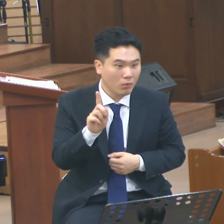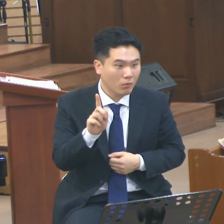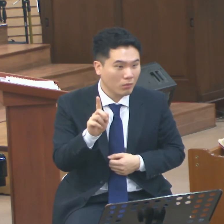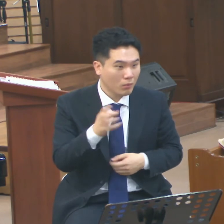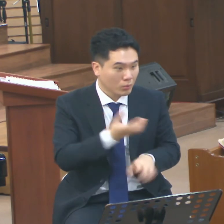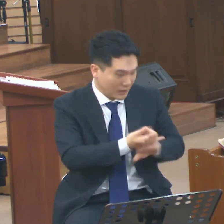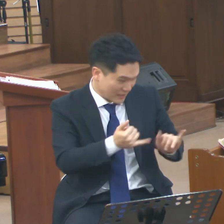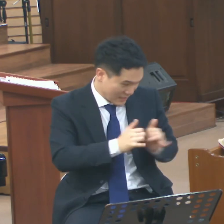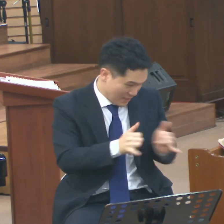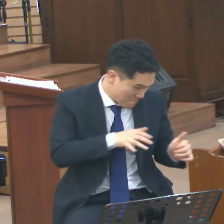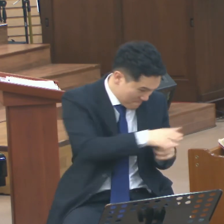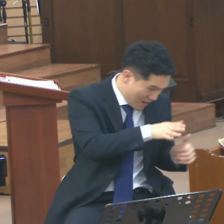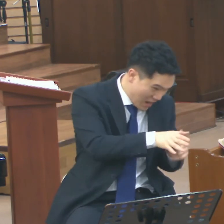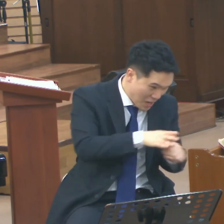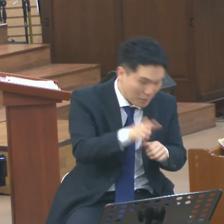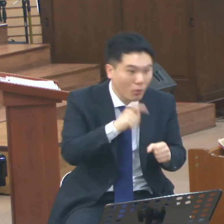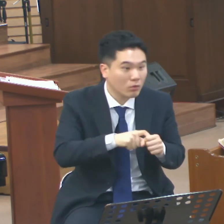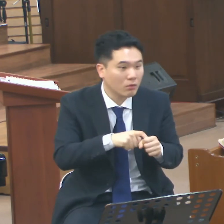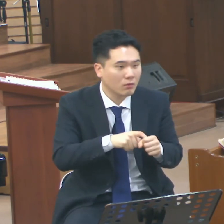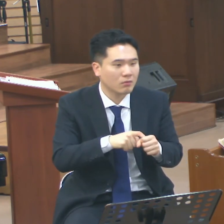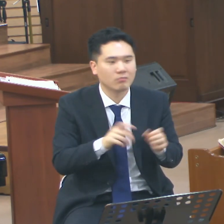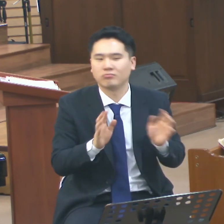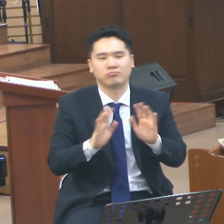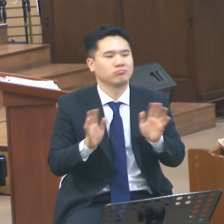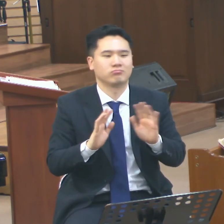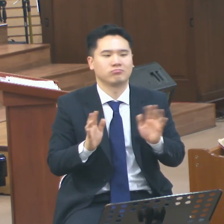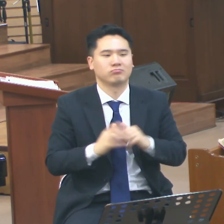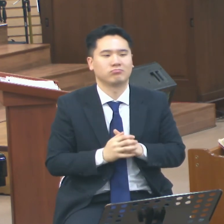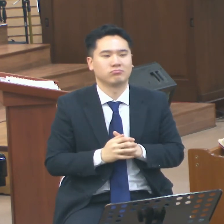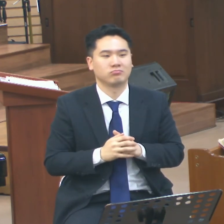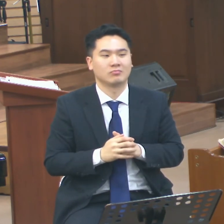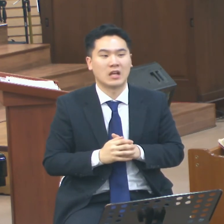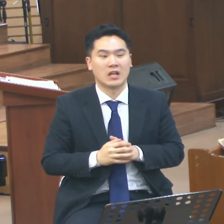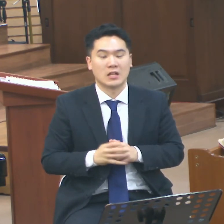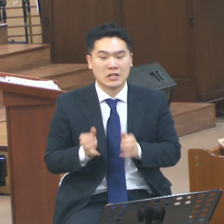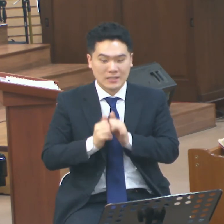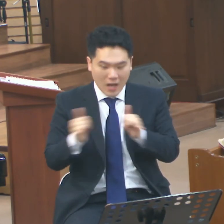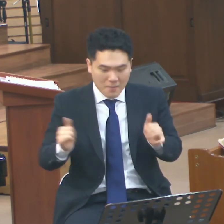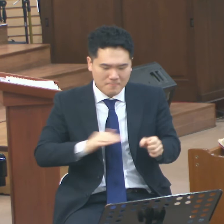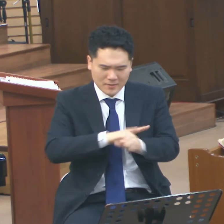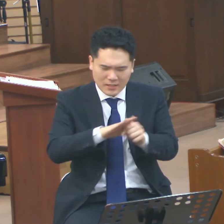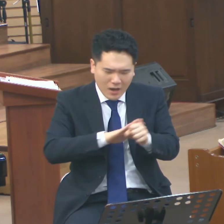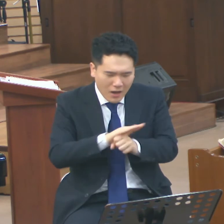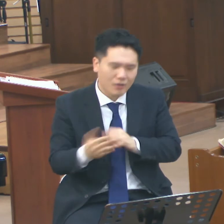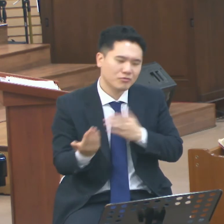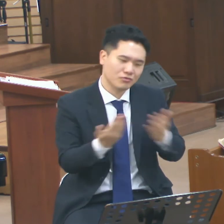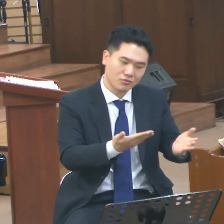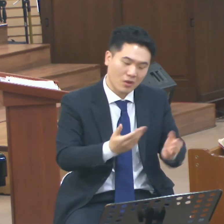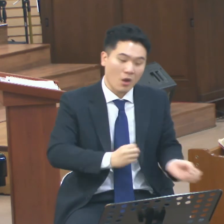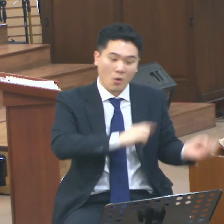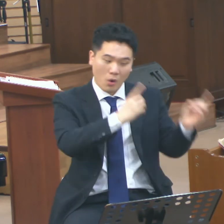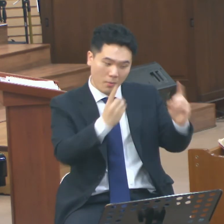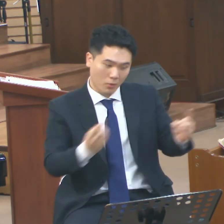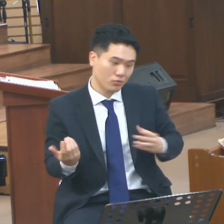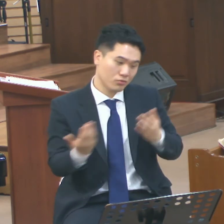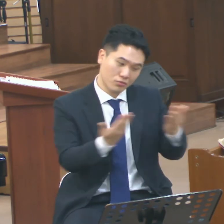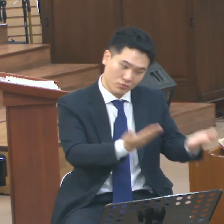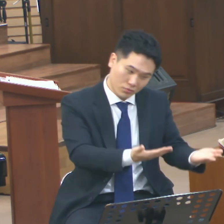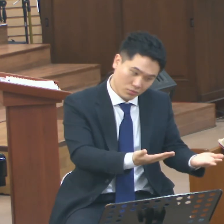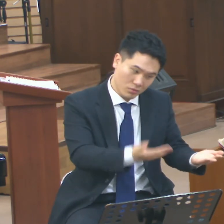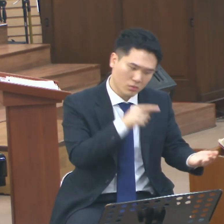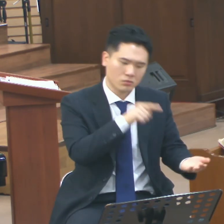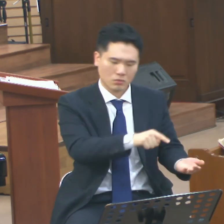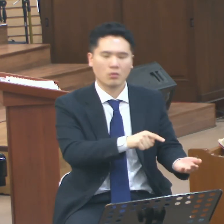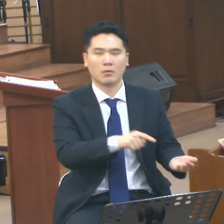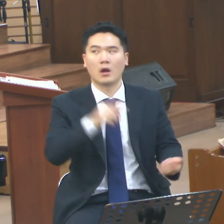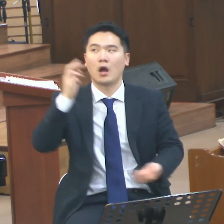어떤 법을 가지고 사람을 살리려고 하고 사랑하려고 하고 회복시키려고 하는 것은 법을 주신 목적에 맞는